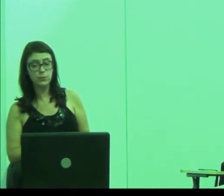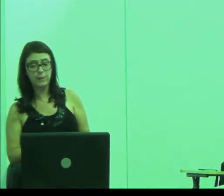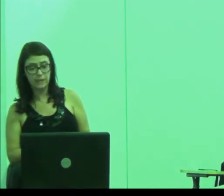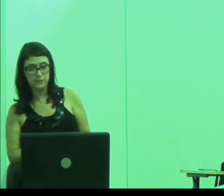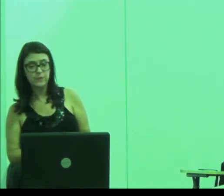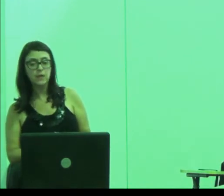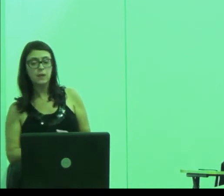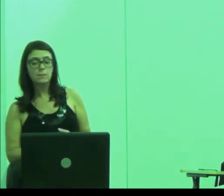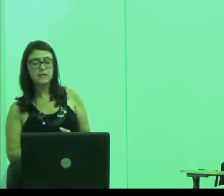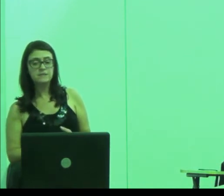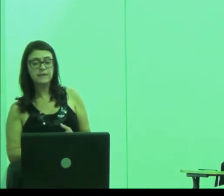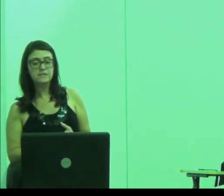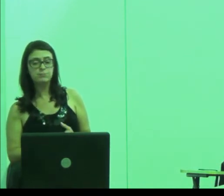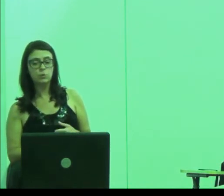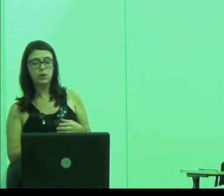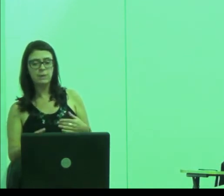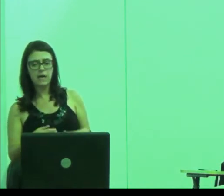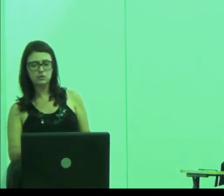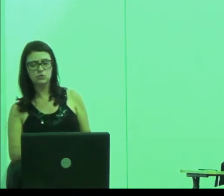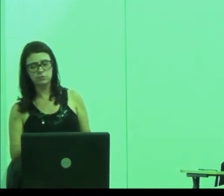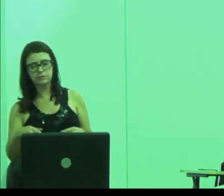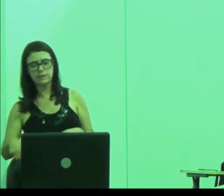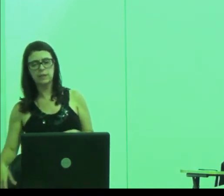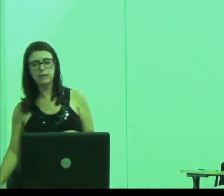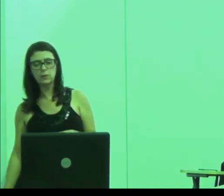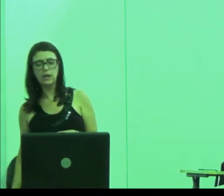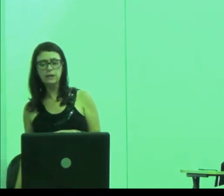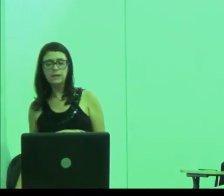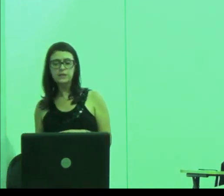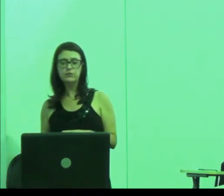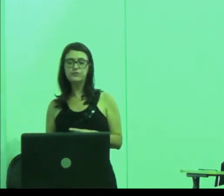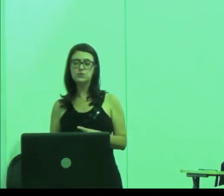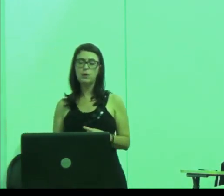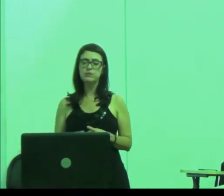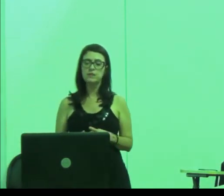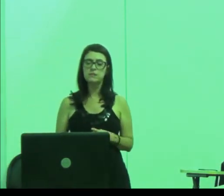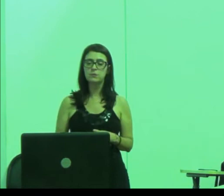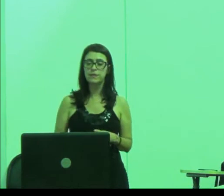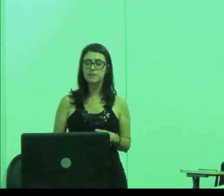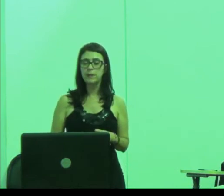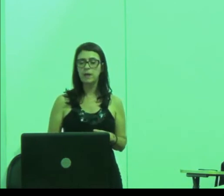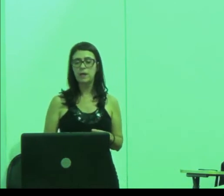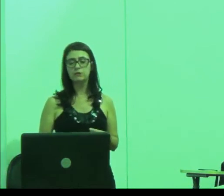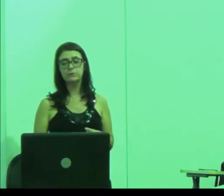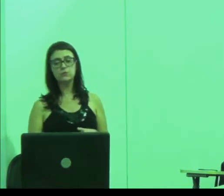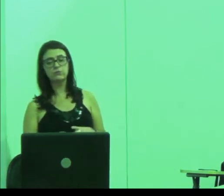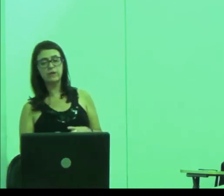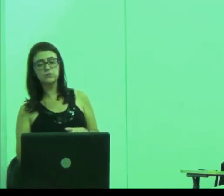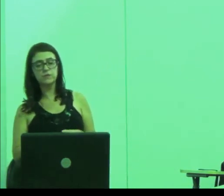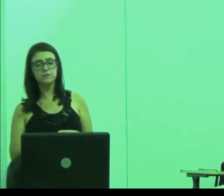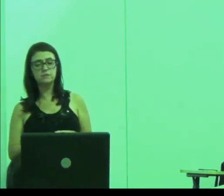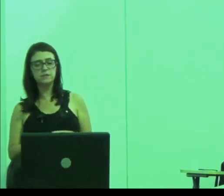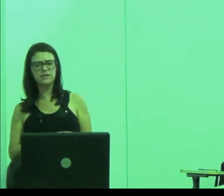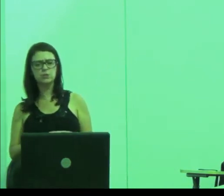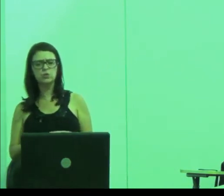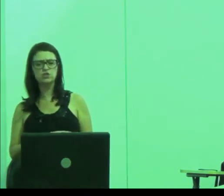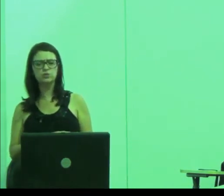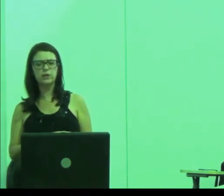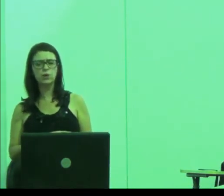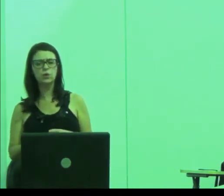bem. Mas tem esse ponto abaixo, que ela marcou lá, que eu fiz uma alteração nesse parágrafo, mas confesso que esse eu estou achando melhor cortar